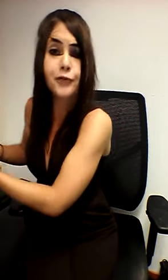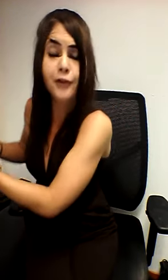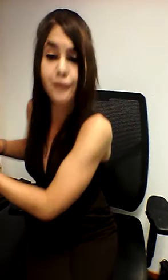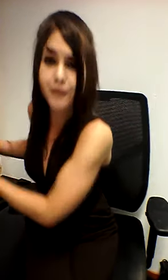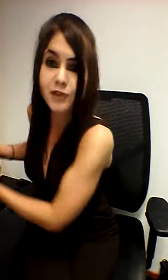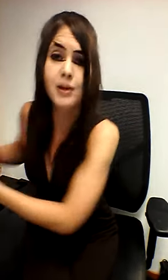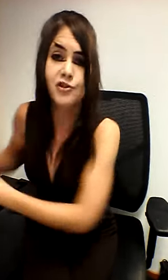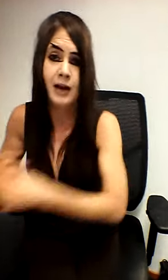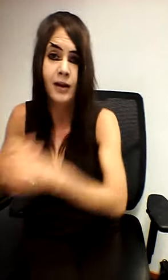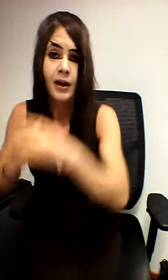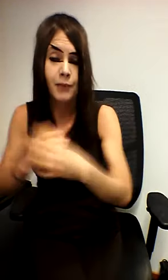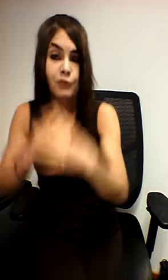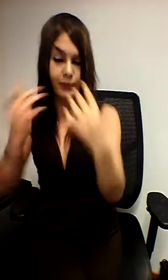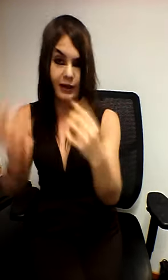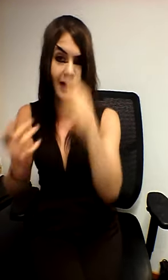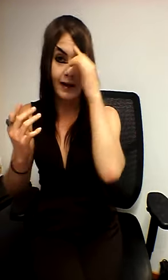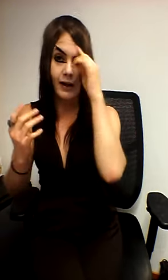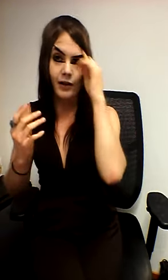van vetmassa hebt bereikt.